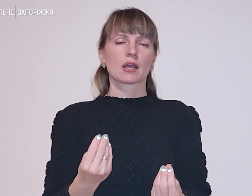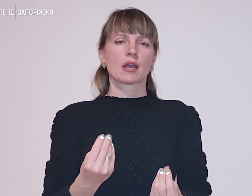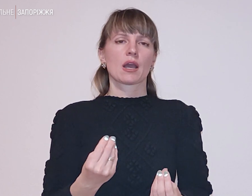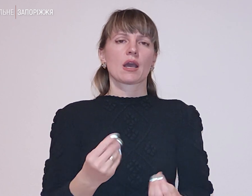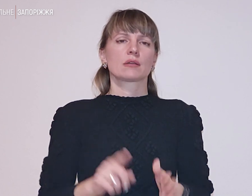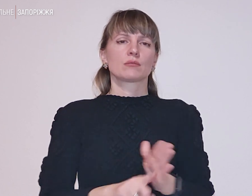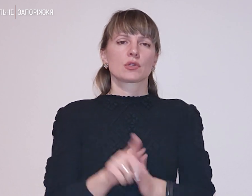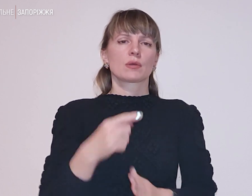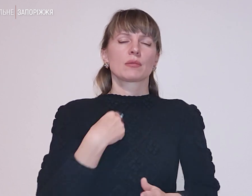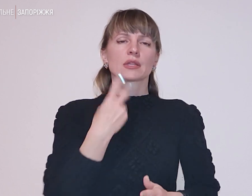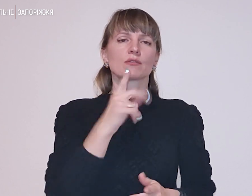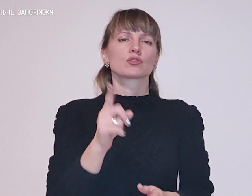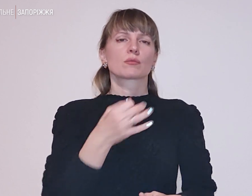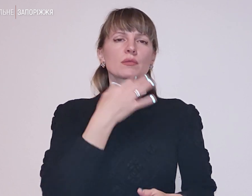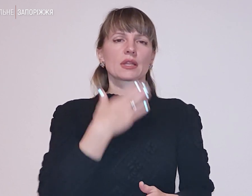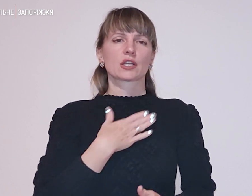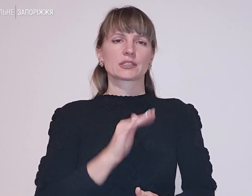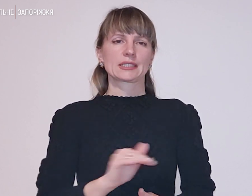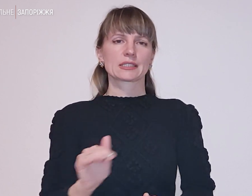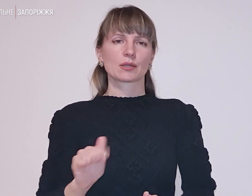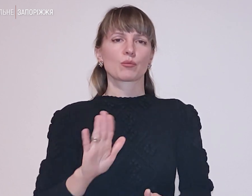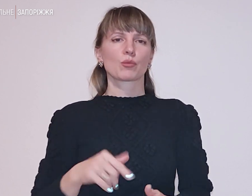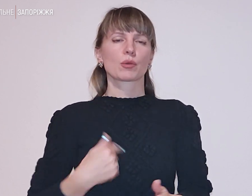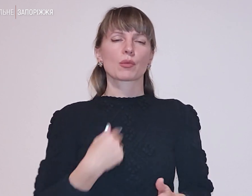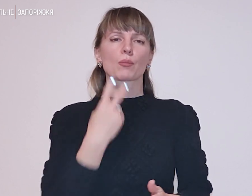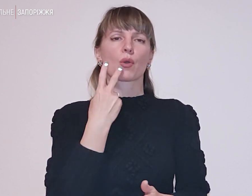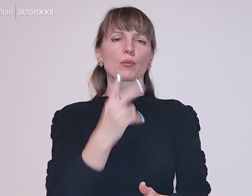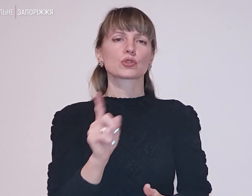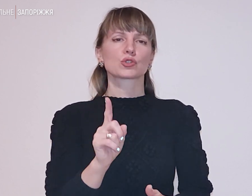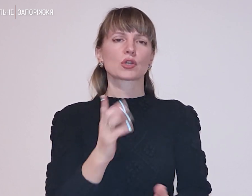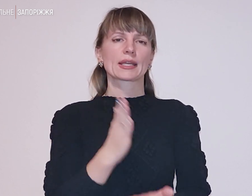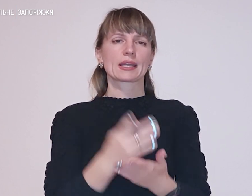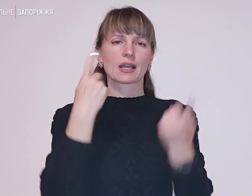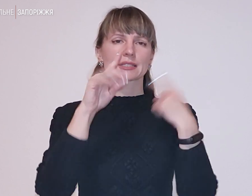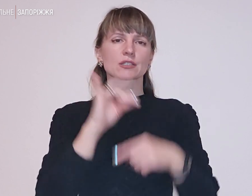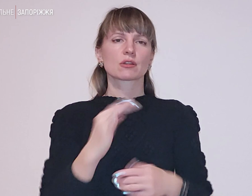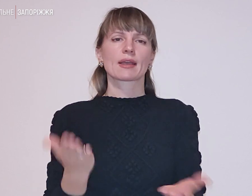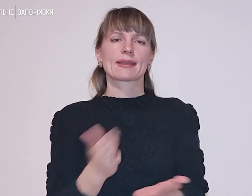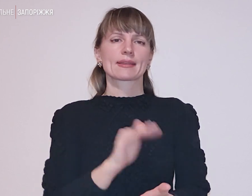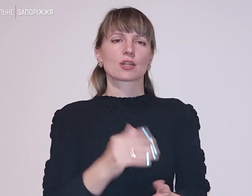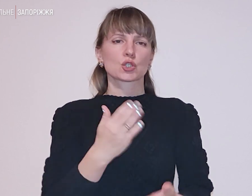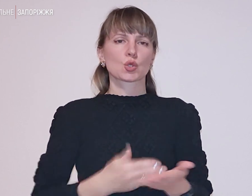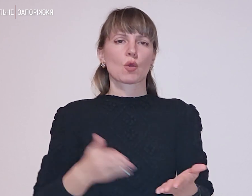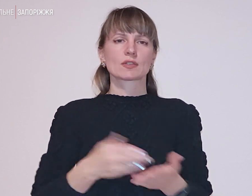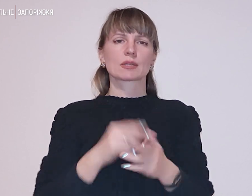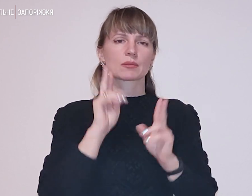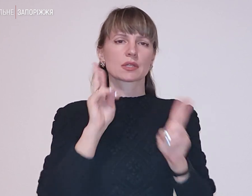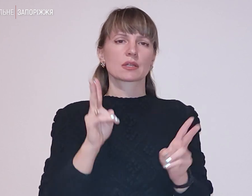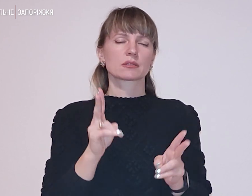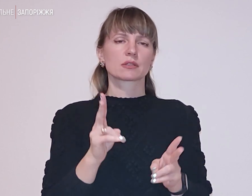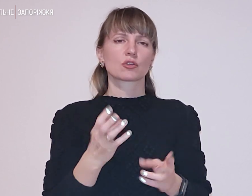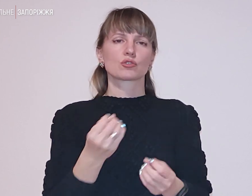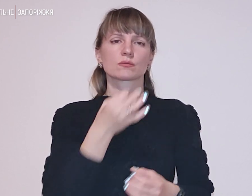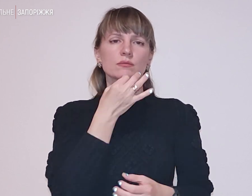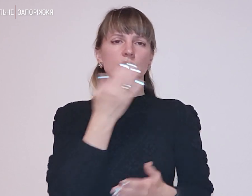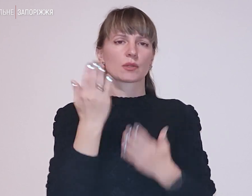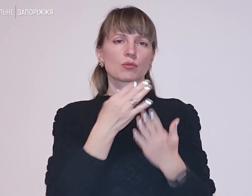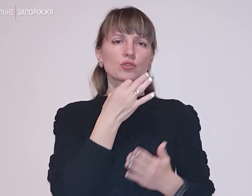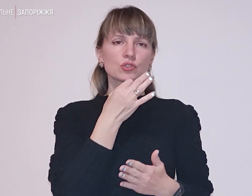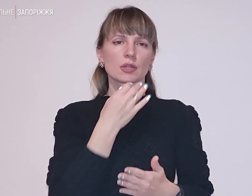що подобається нашим діткам. Потім ми побачили, що є казки, яких діти зовсім не знають. Ну, не дійшли до них, не прочитали. Ми вирішили,